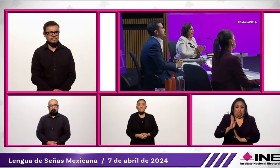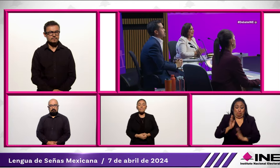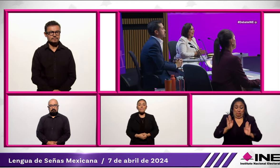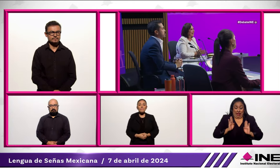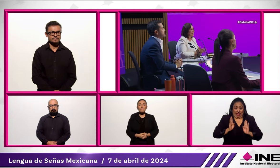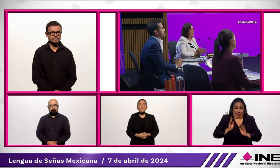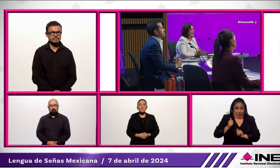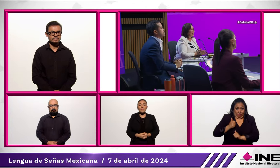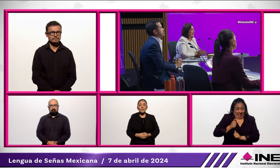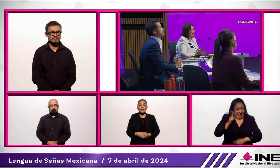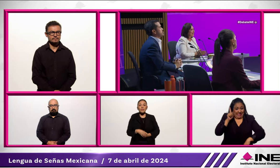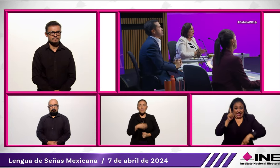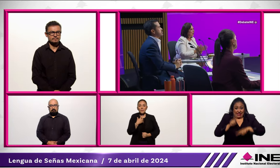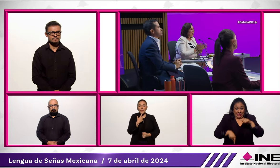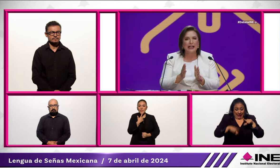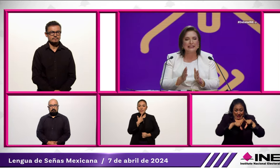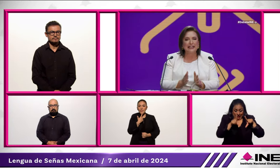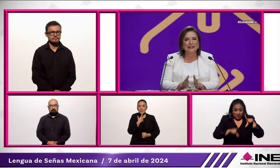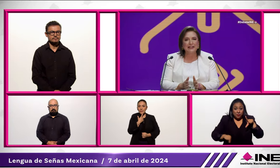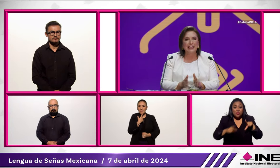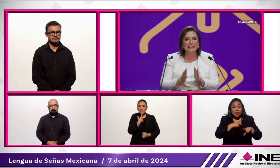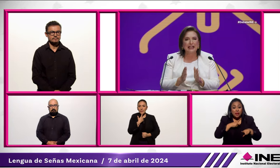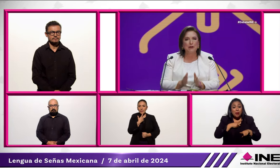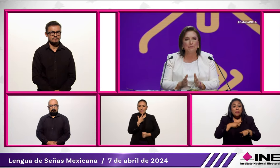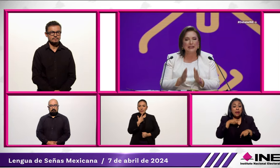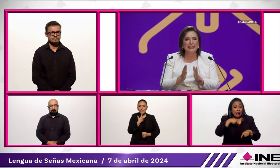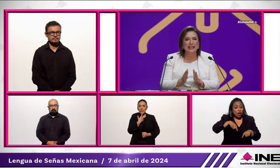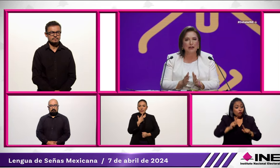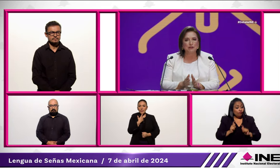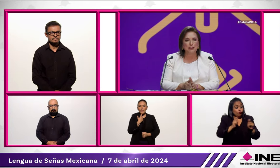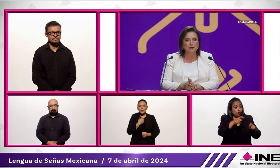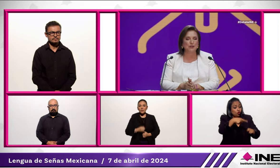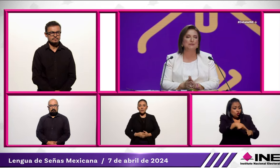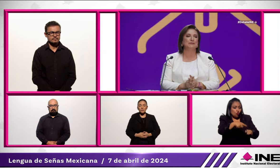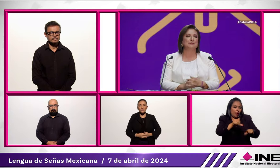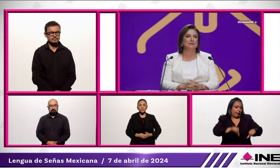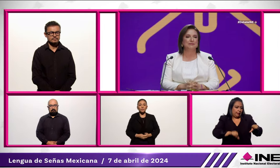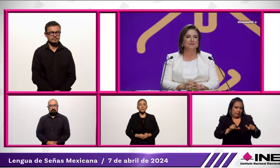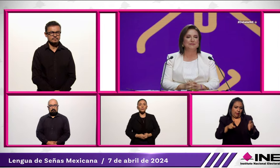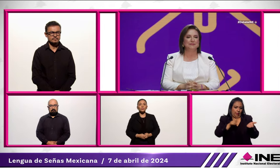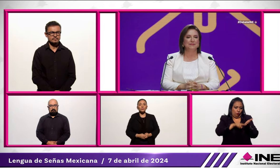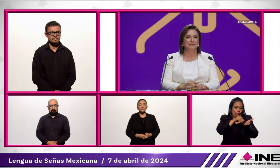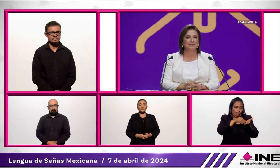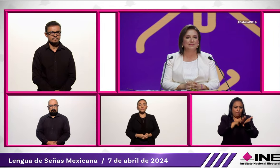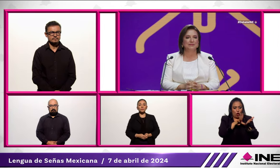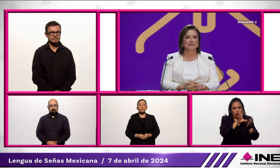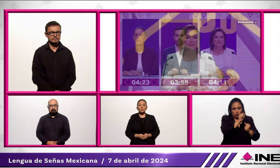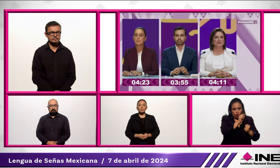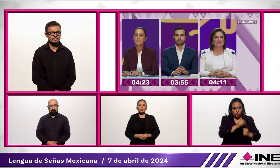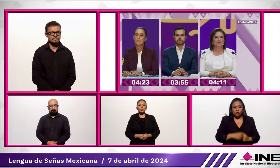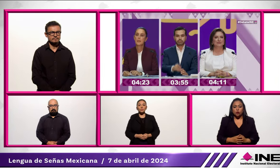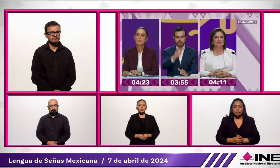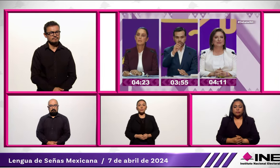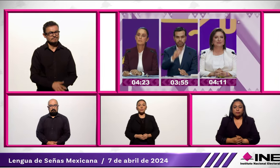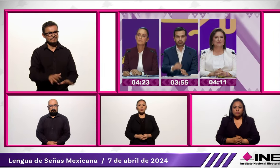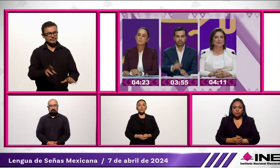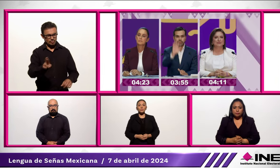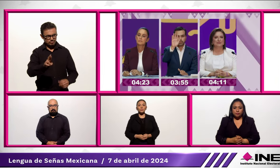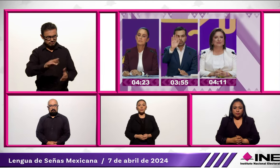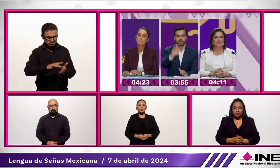país. Hay que regresar al ejército, a las actividades que le competen en la Constitución. Gracias, candidata Xochitl